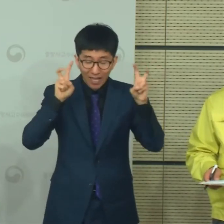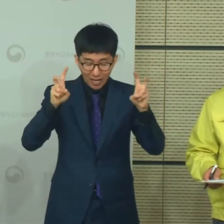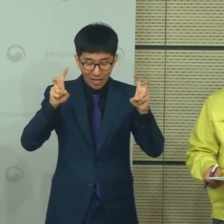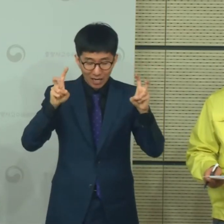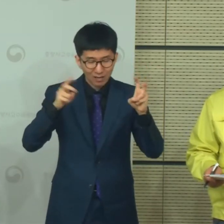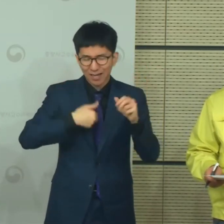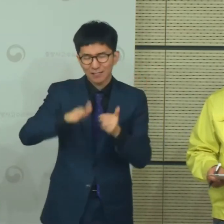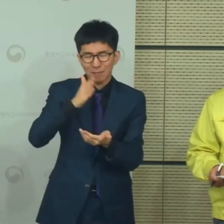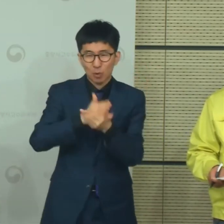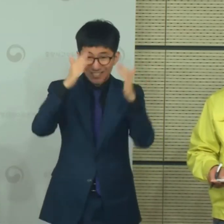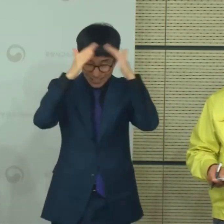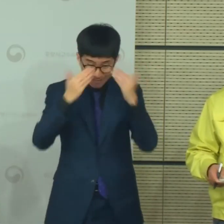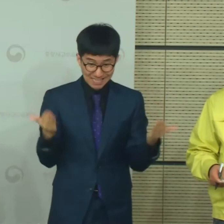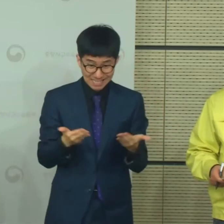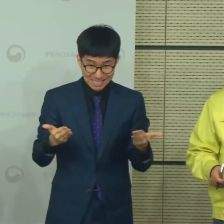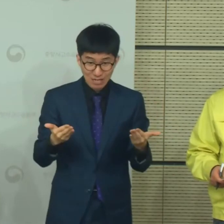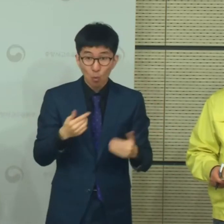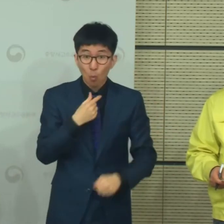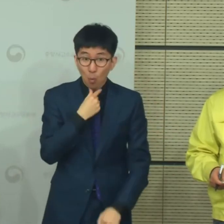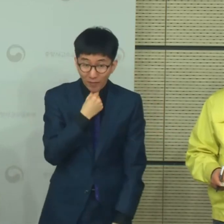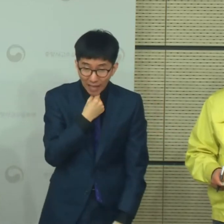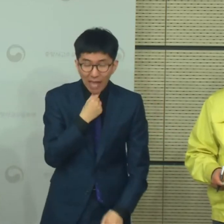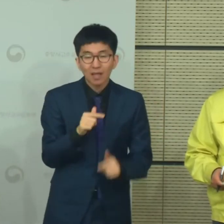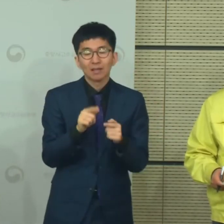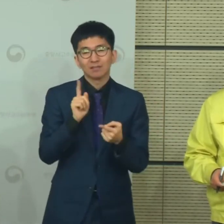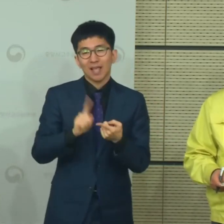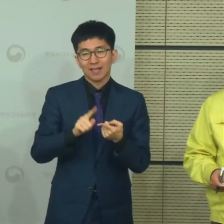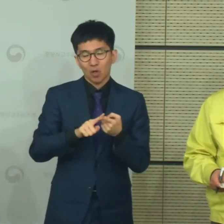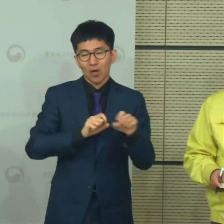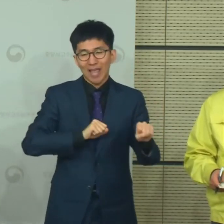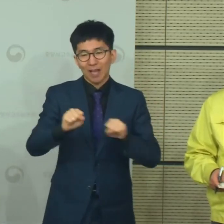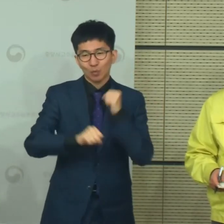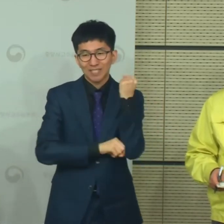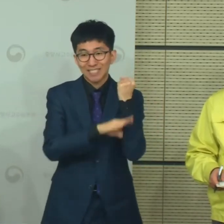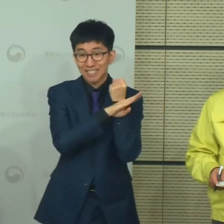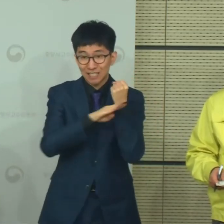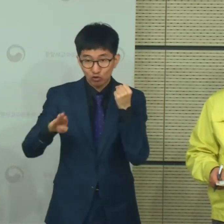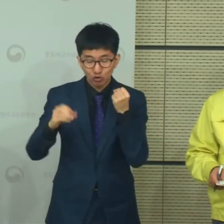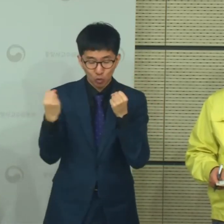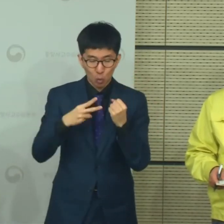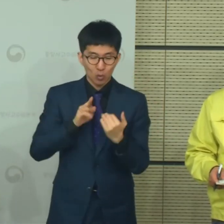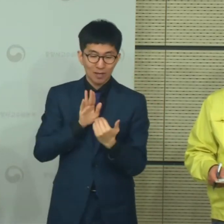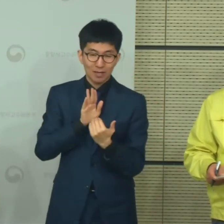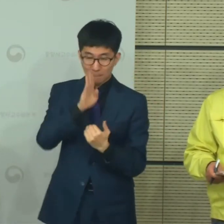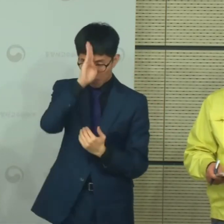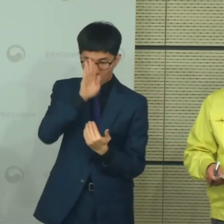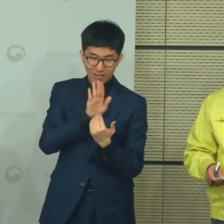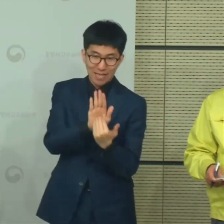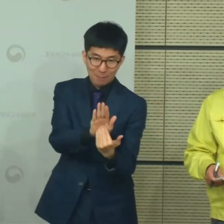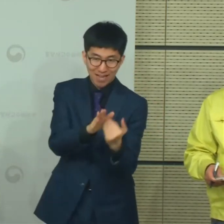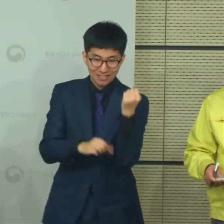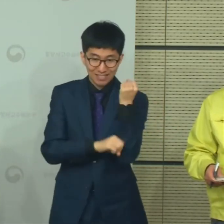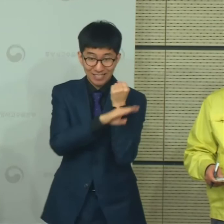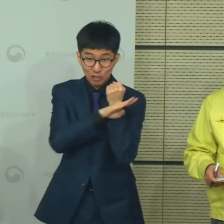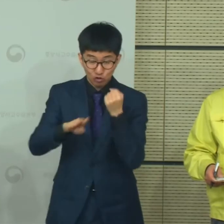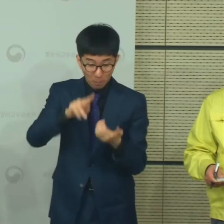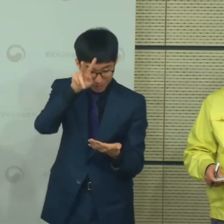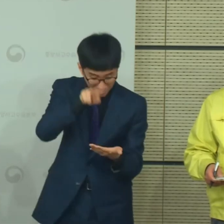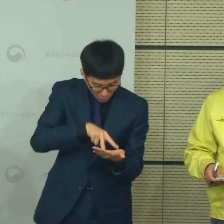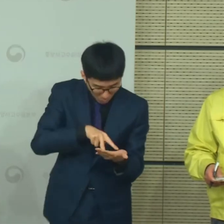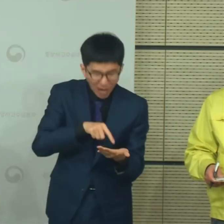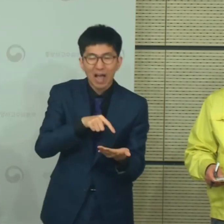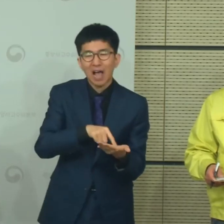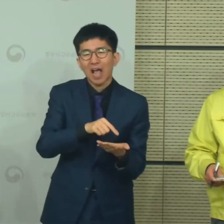재택근무에 대한 고려 등은 오늘 그 행동 수칙과 예방 수칙을 좀 보시면 관련된 내용이 좀 나와 있는